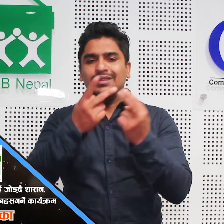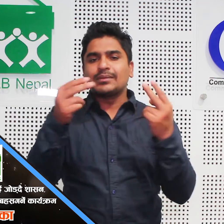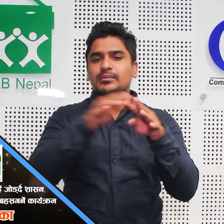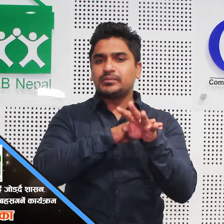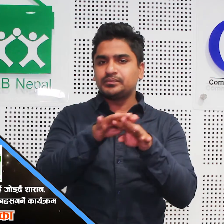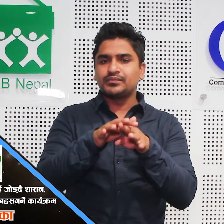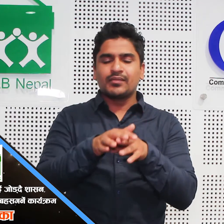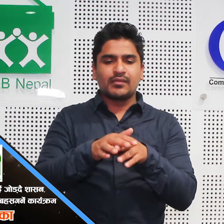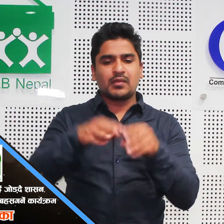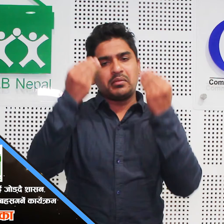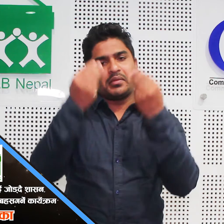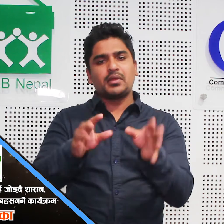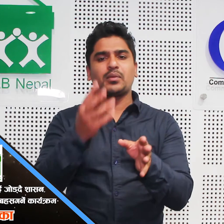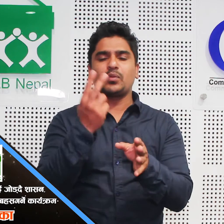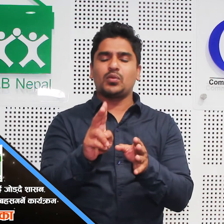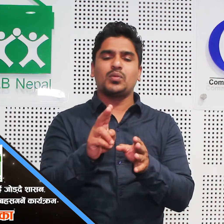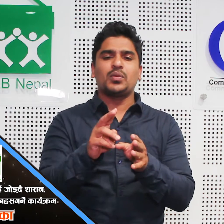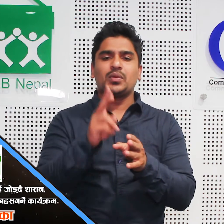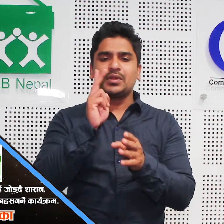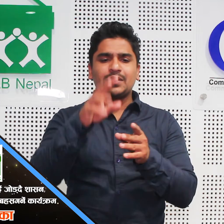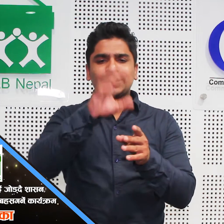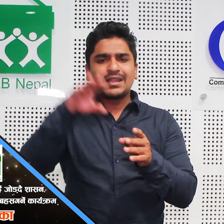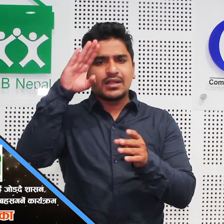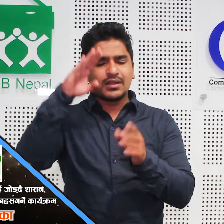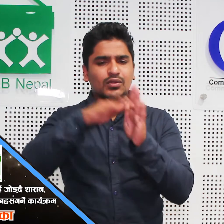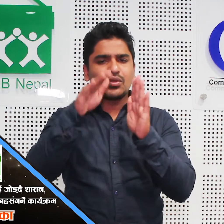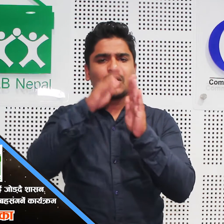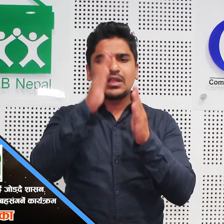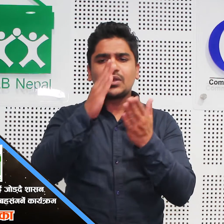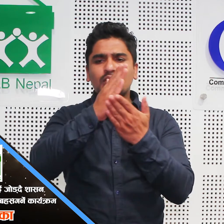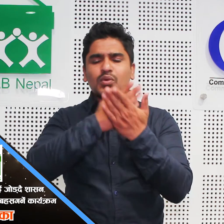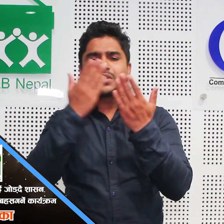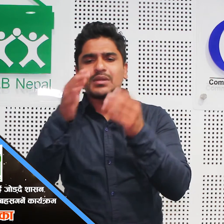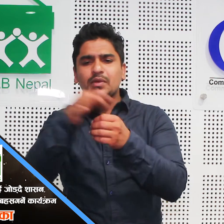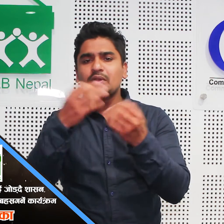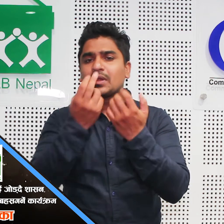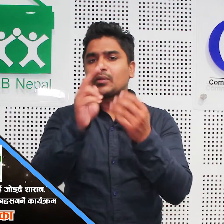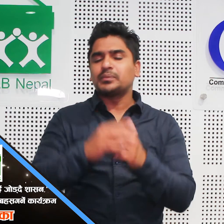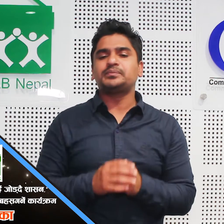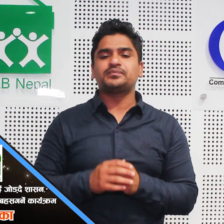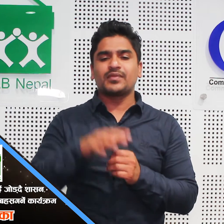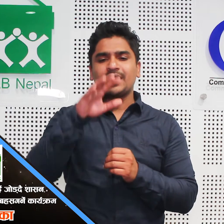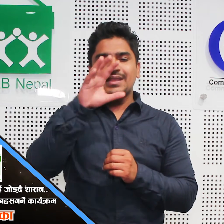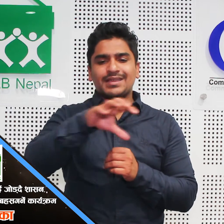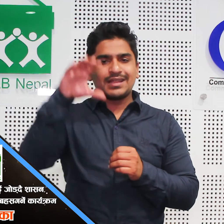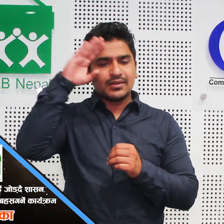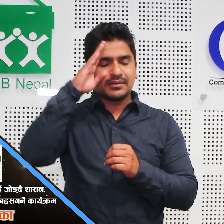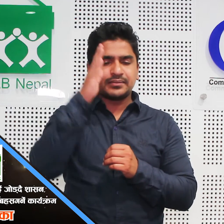अब खेर पनि गयो, यसमा स्थानीय तहले चाहिँ कसरी त्यसलाई व्यवस्थापन गरेको थियो? स्थानीय तहले कृषक